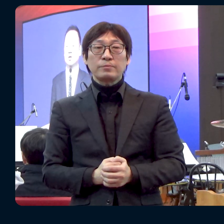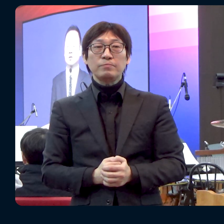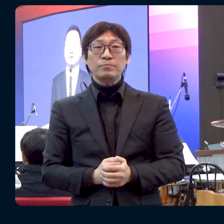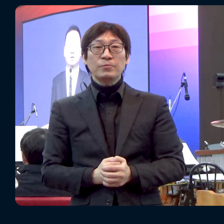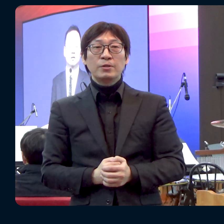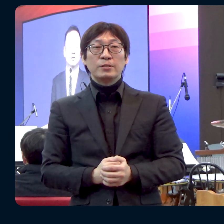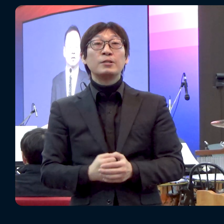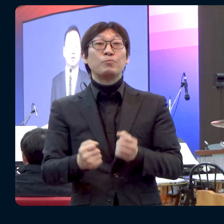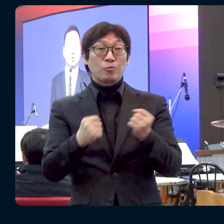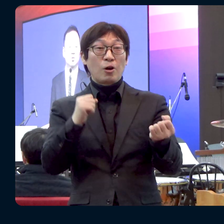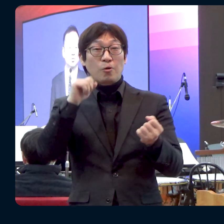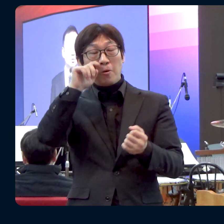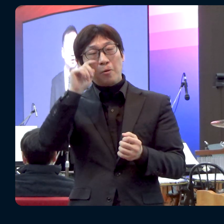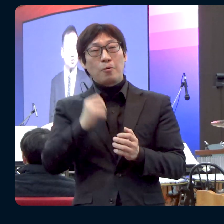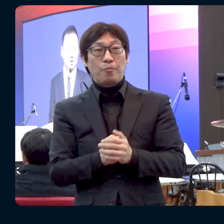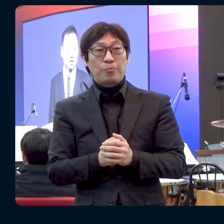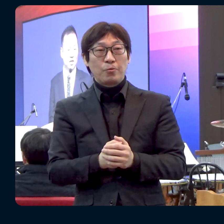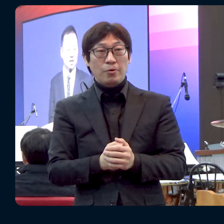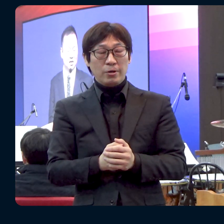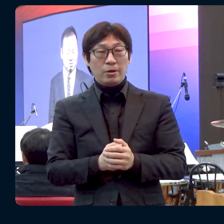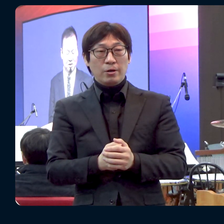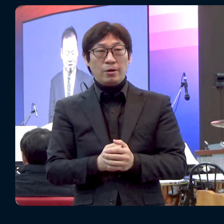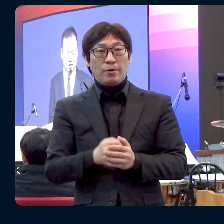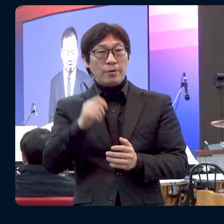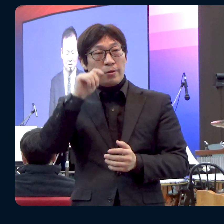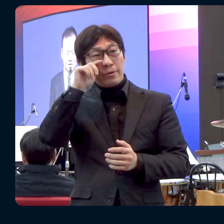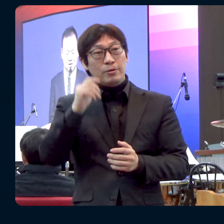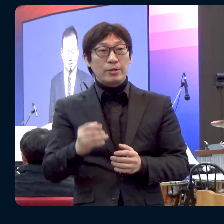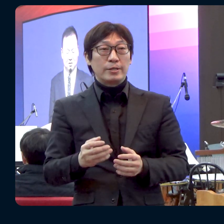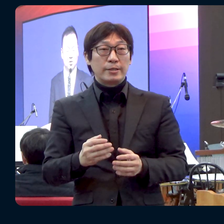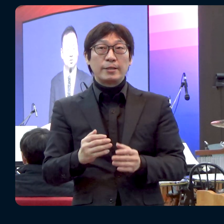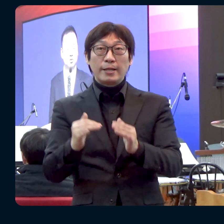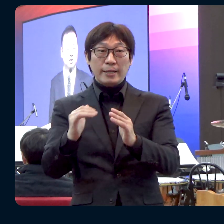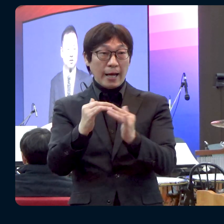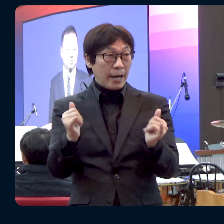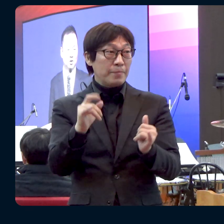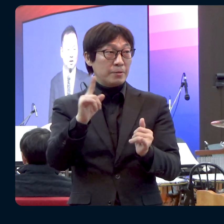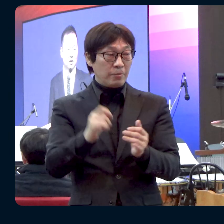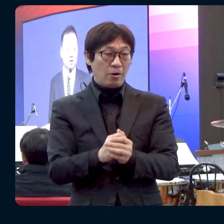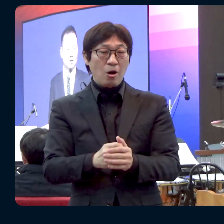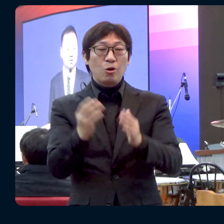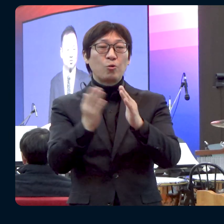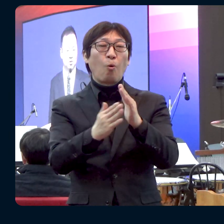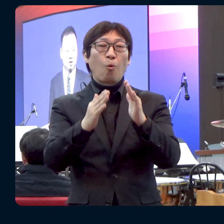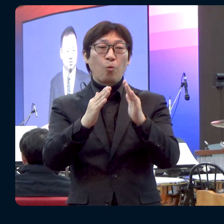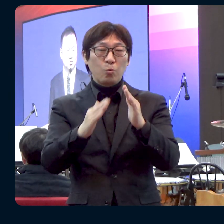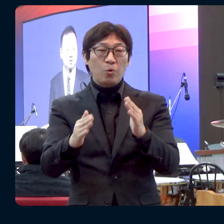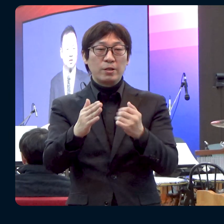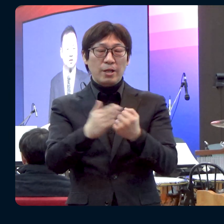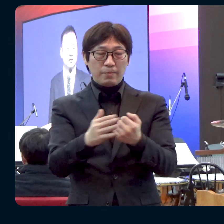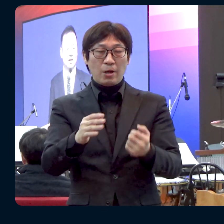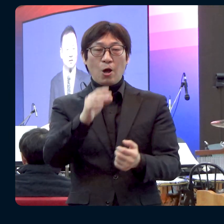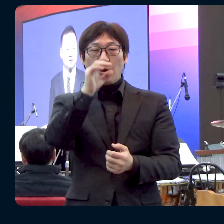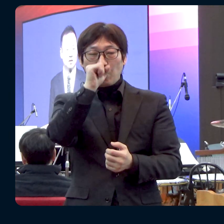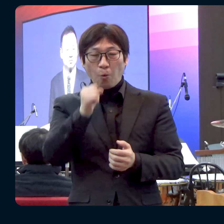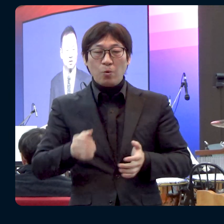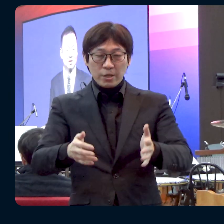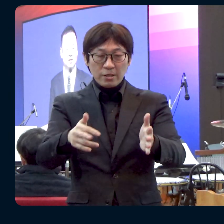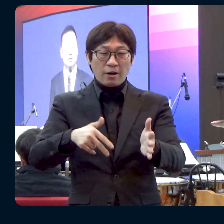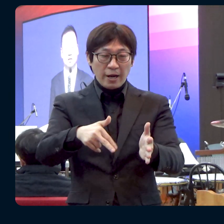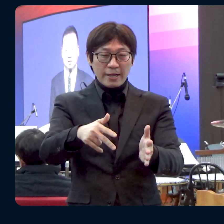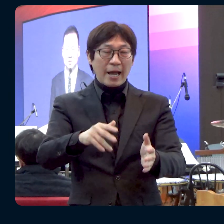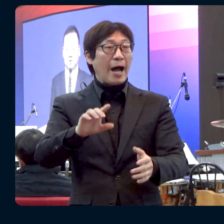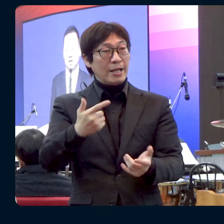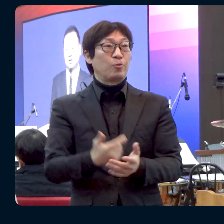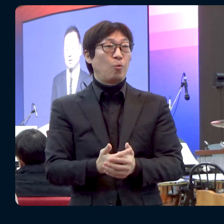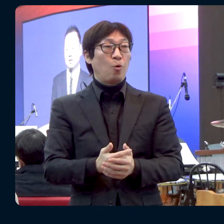그러나 그럼에도 불구하고 우리는 형통하기 위해서 이 길을 가는 것이 아니라 성도이기 때문에 우리에게 주어진 길을